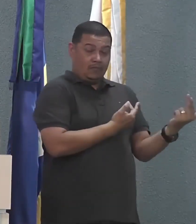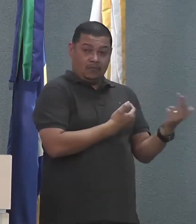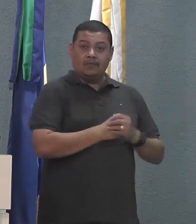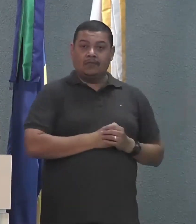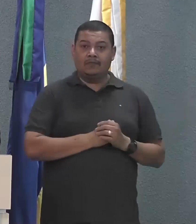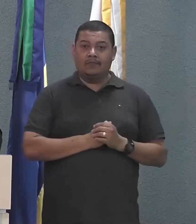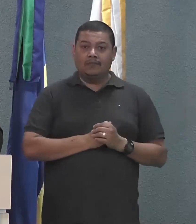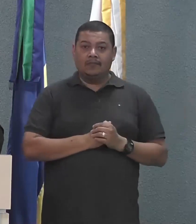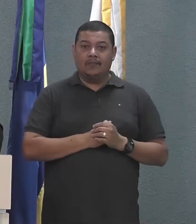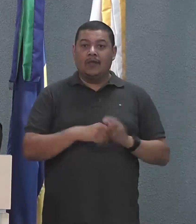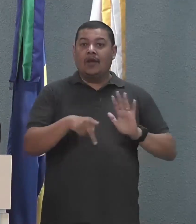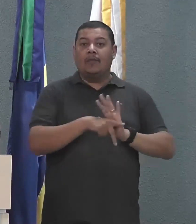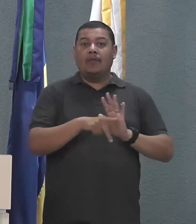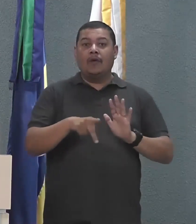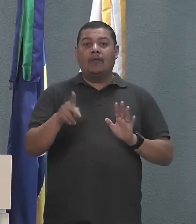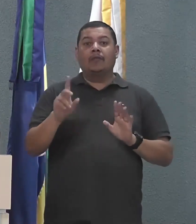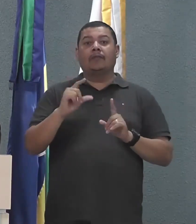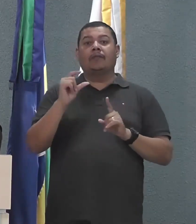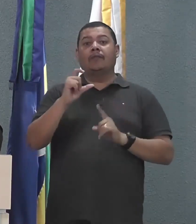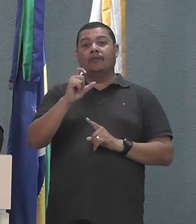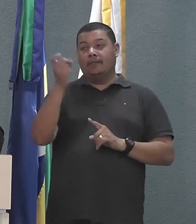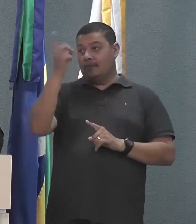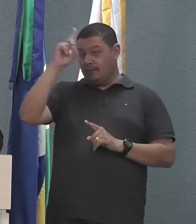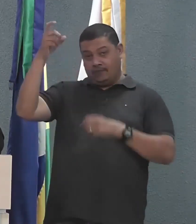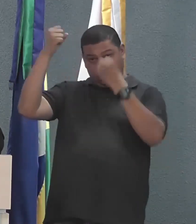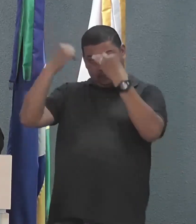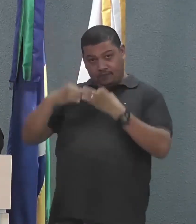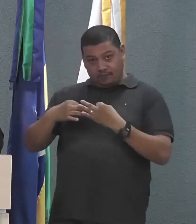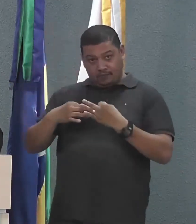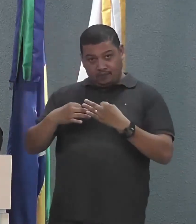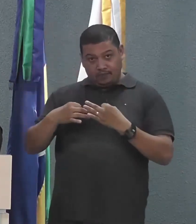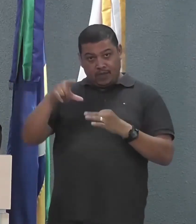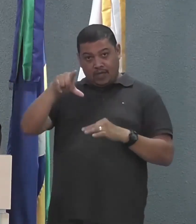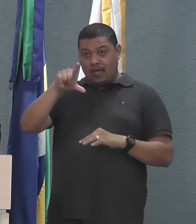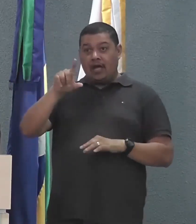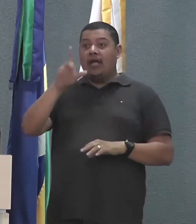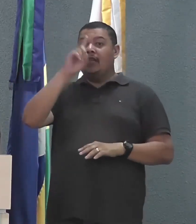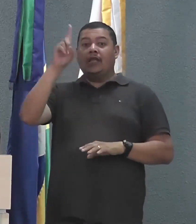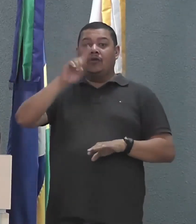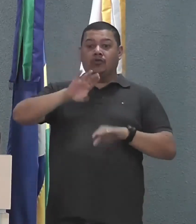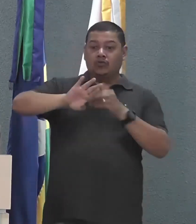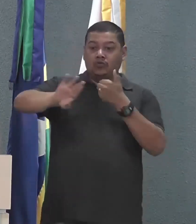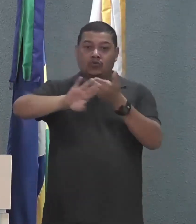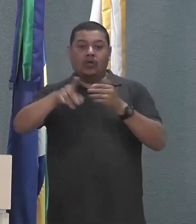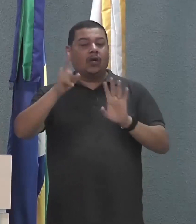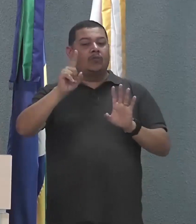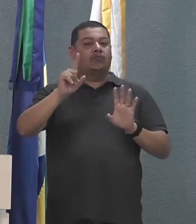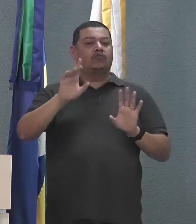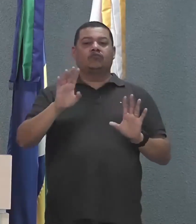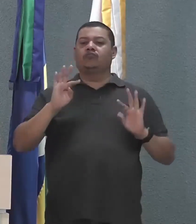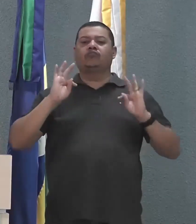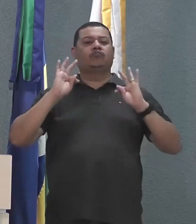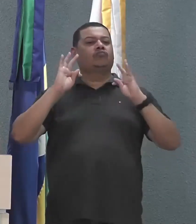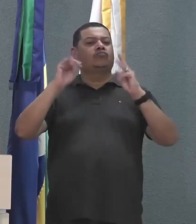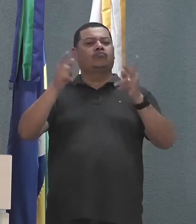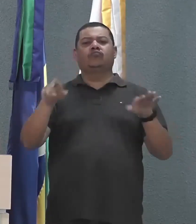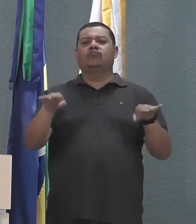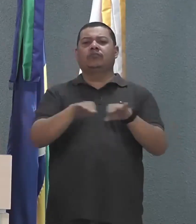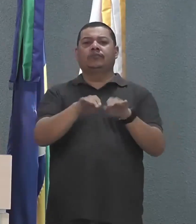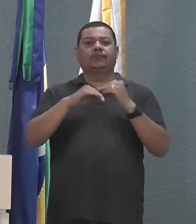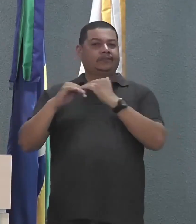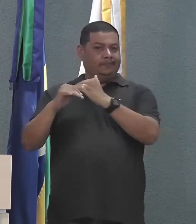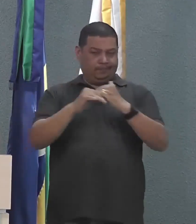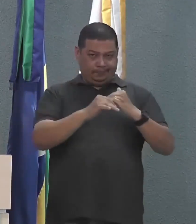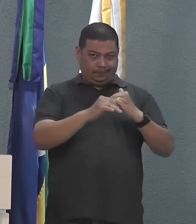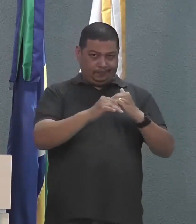e a própria palavra de Deus diz que Deus não faz acepção de pessoas. Então, para mim, é um dia